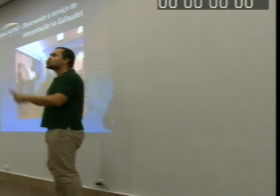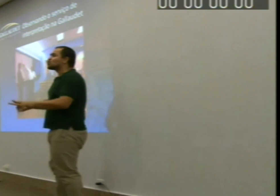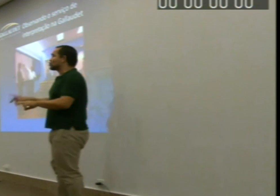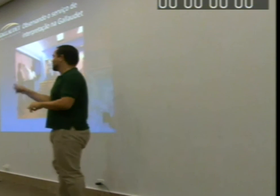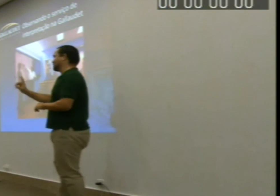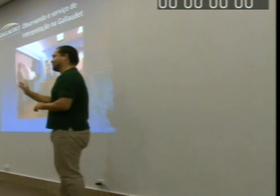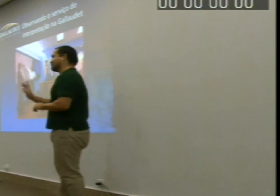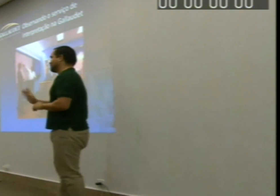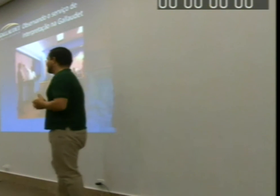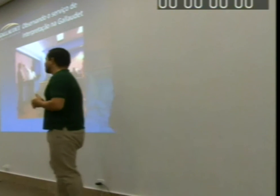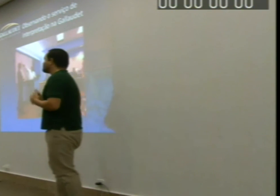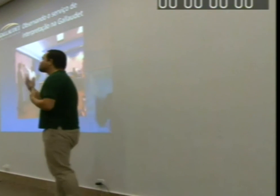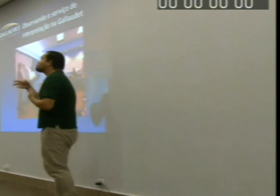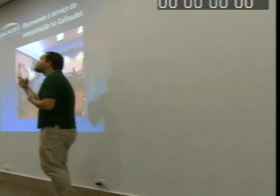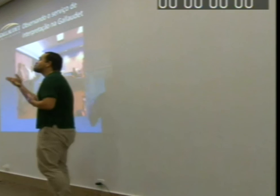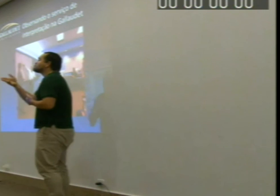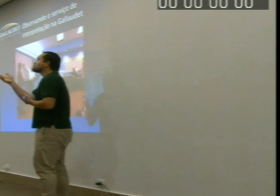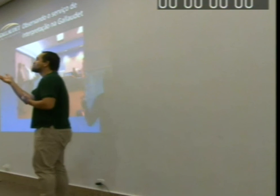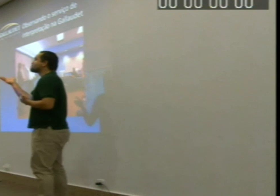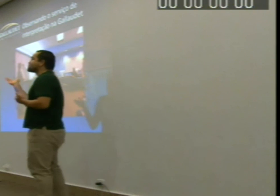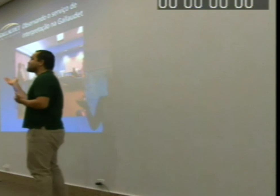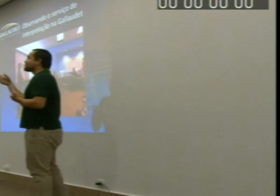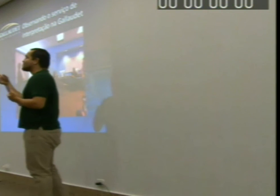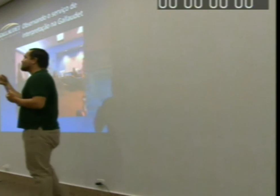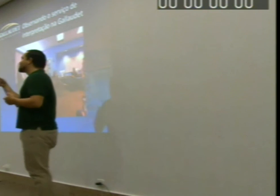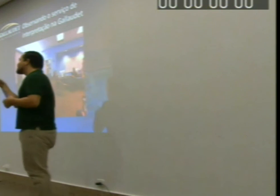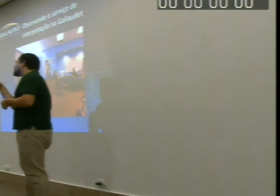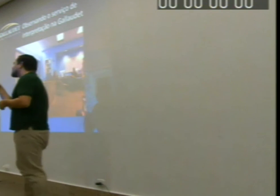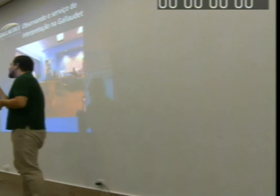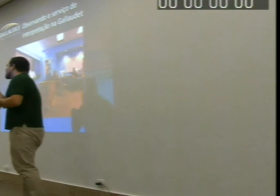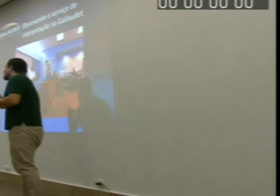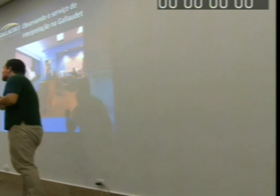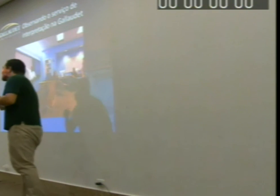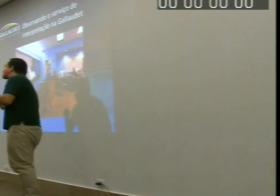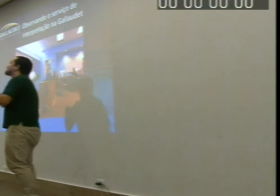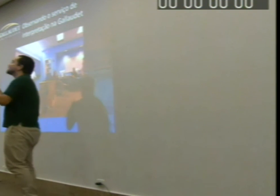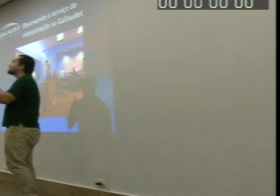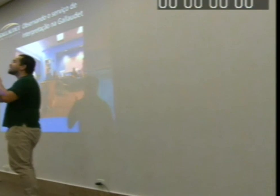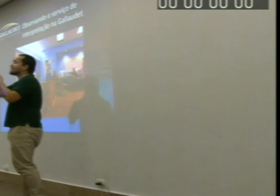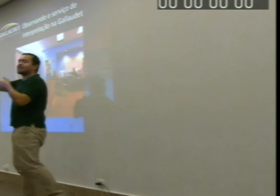gestuno não não é o gestuno também não alguém outra